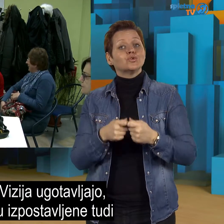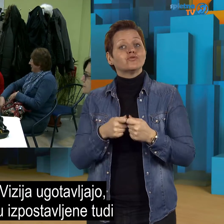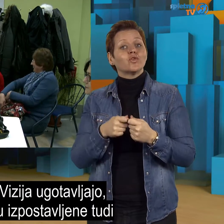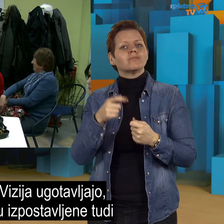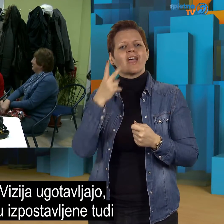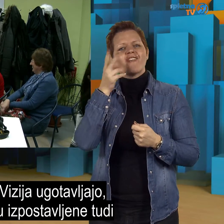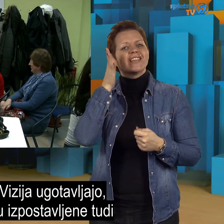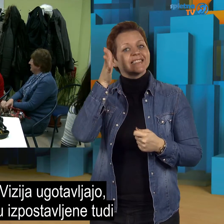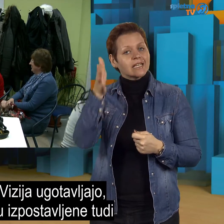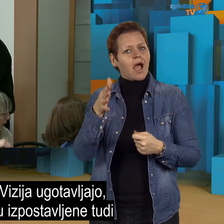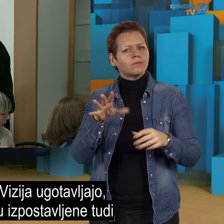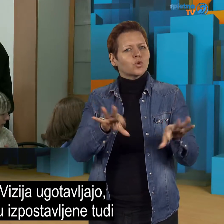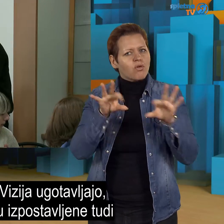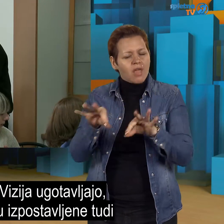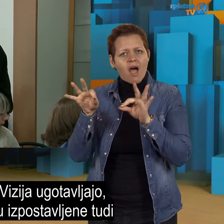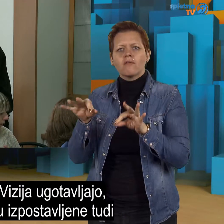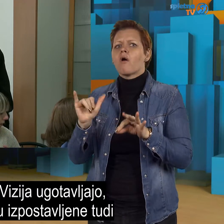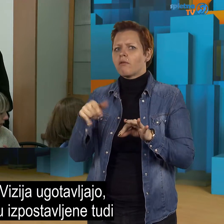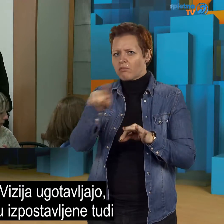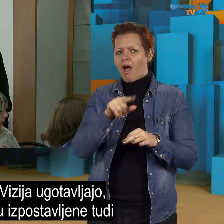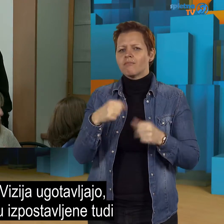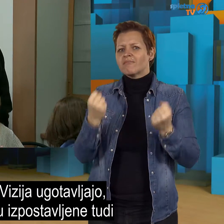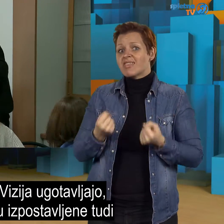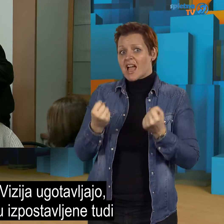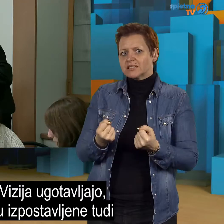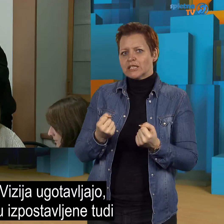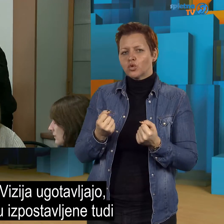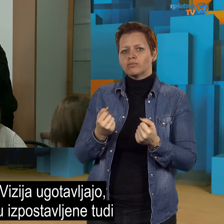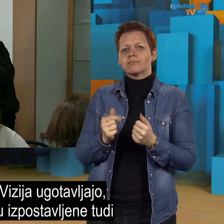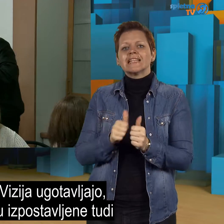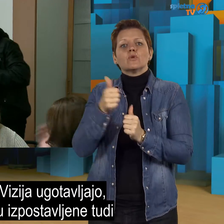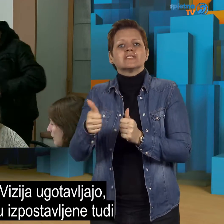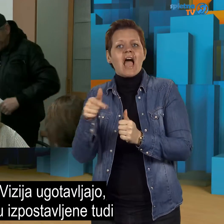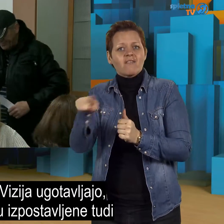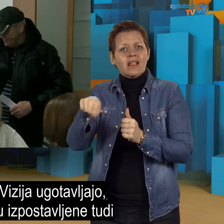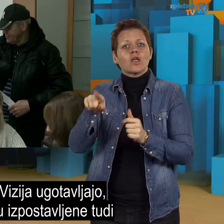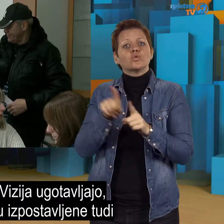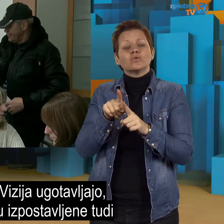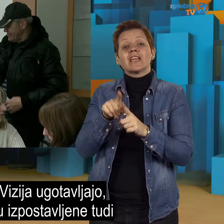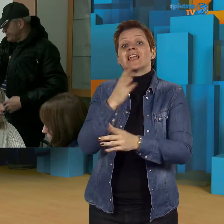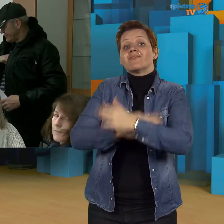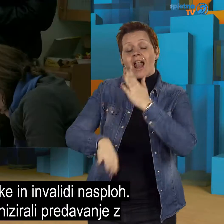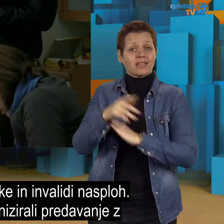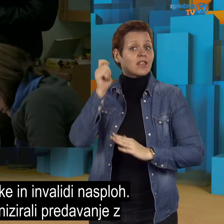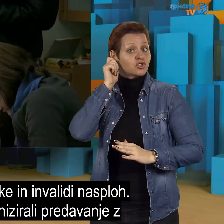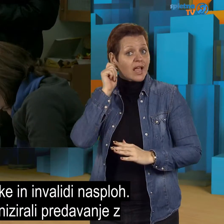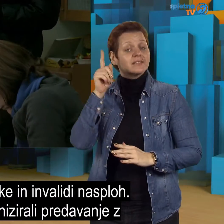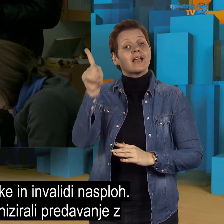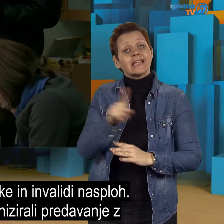V društvu Vizija ugotavljajo, da so nasilju izpostavljene tudi invalidne ženske in invalidi nasploh.